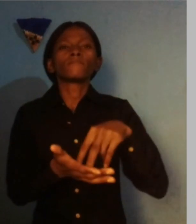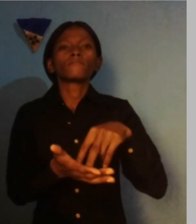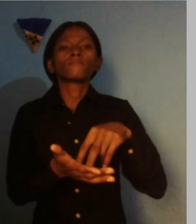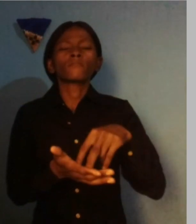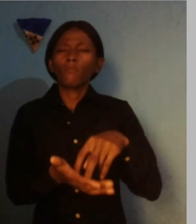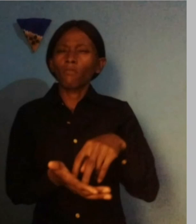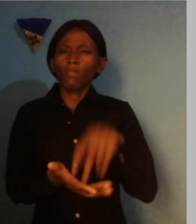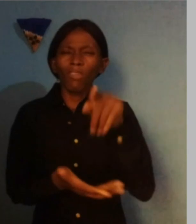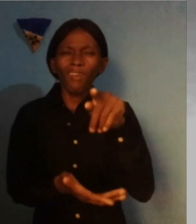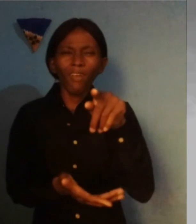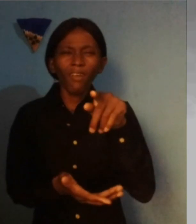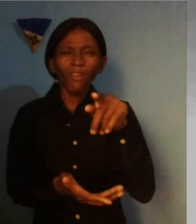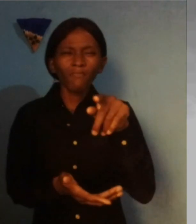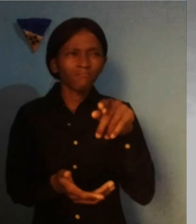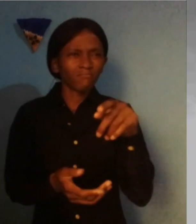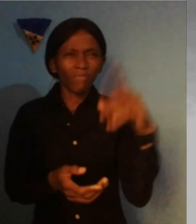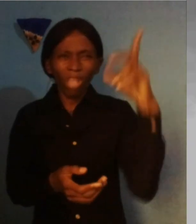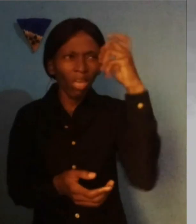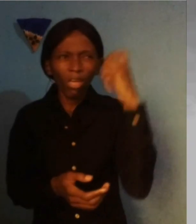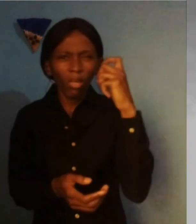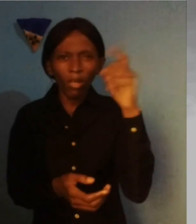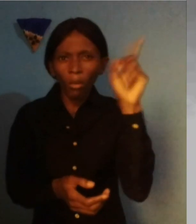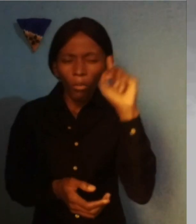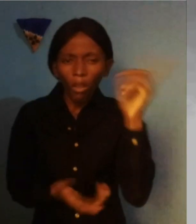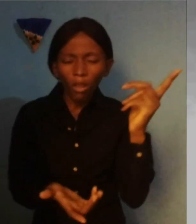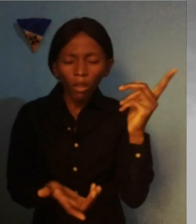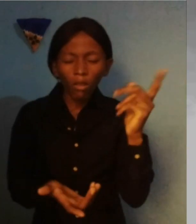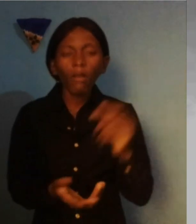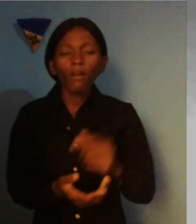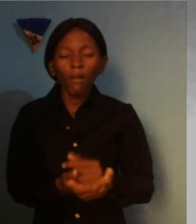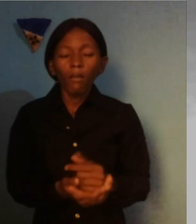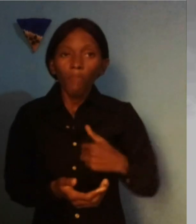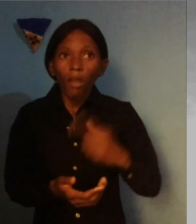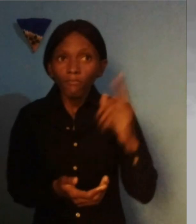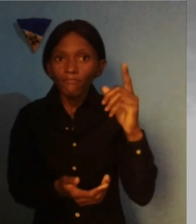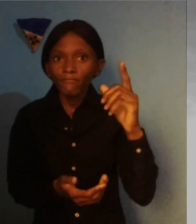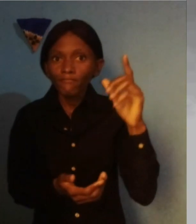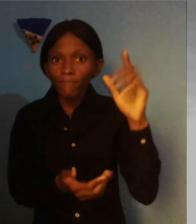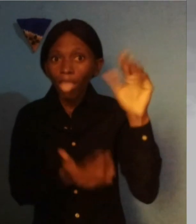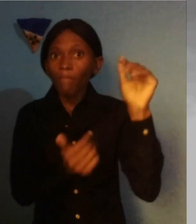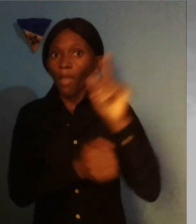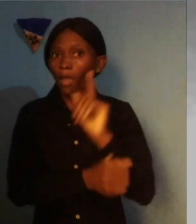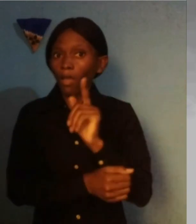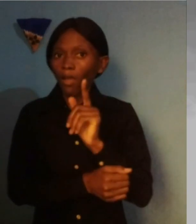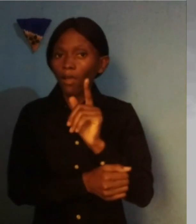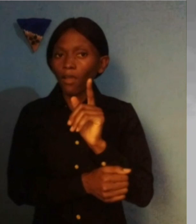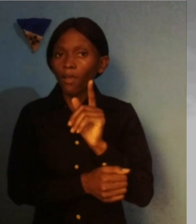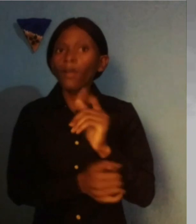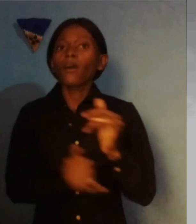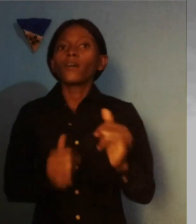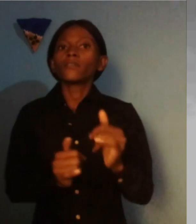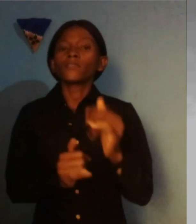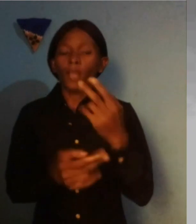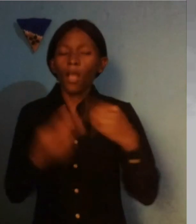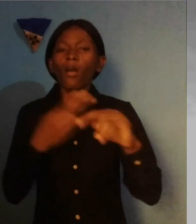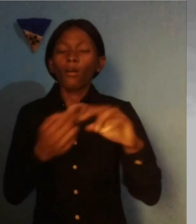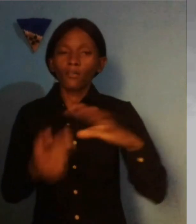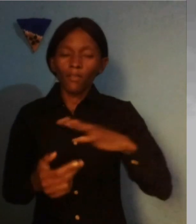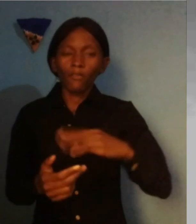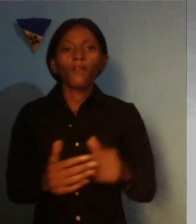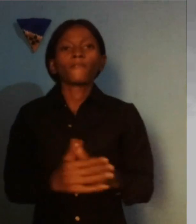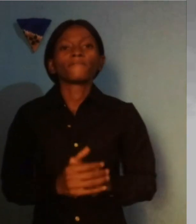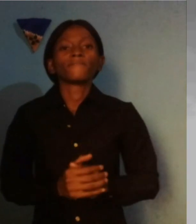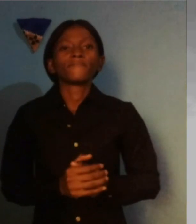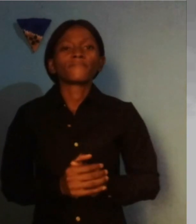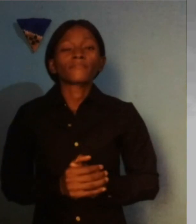s'arrêter. T'es-tu déjà demandé pourquoi? Je l'espère. Alors tu es au bon endroit